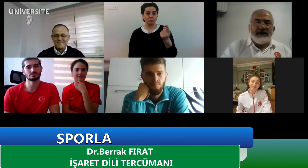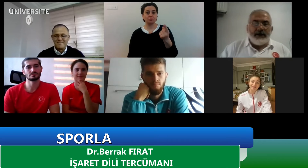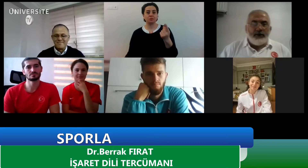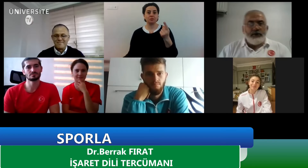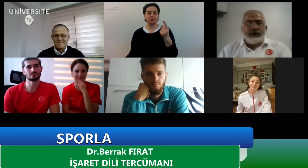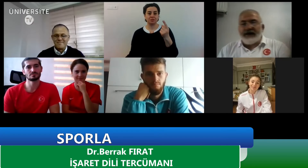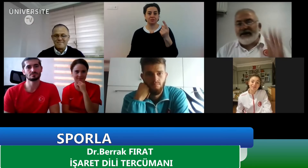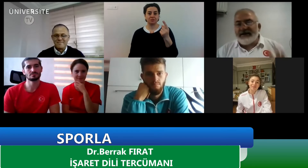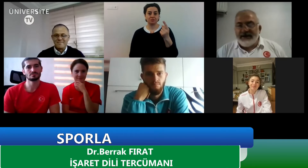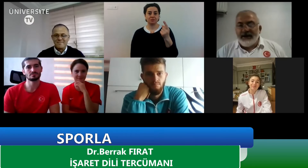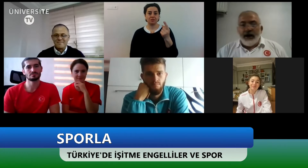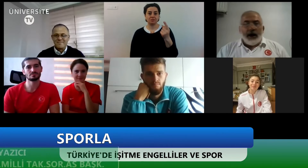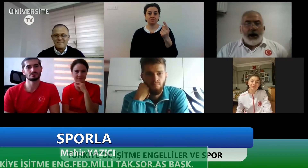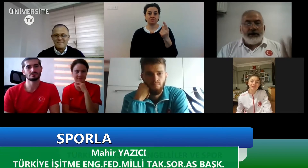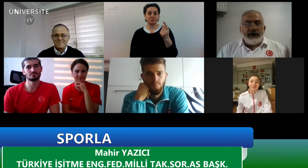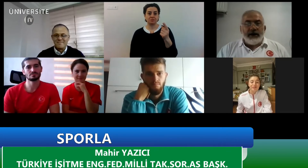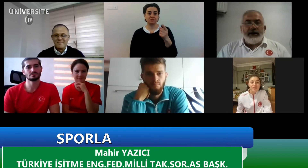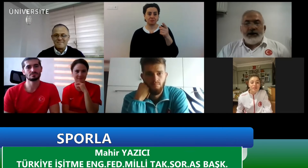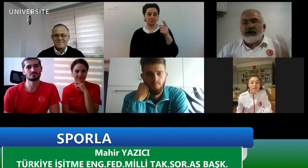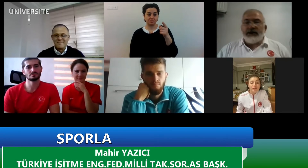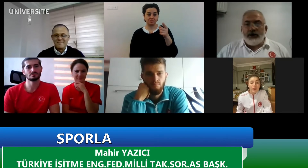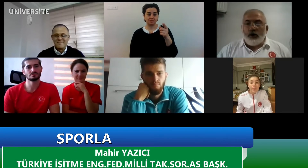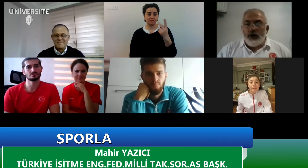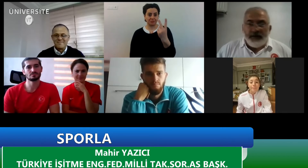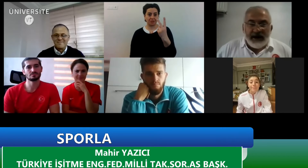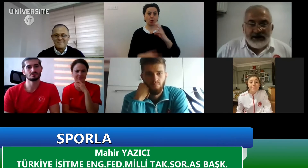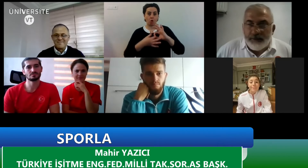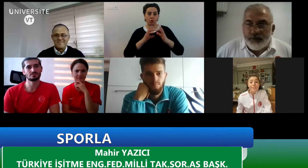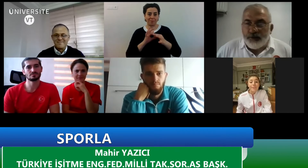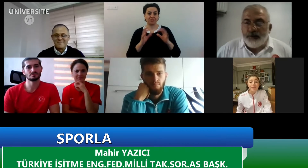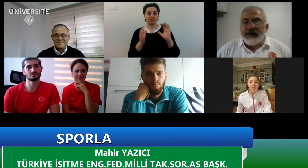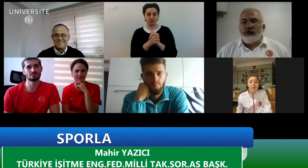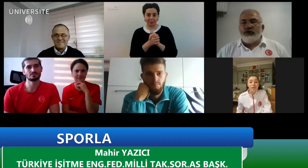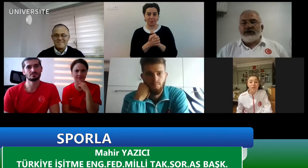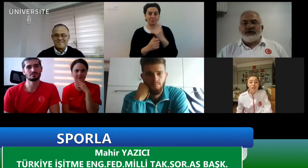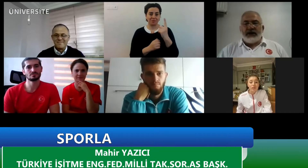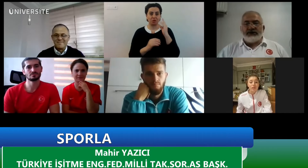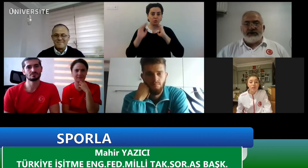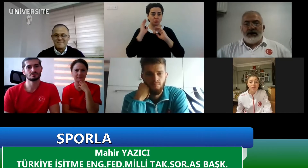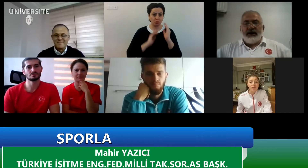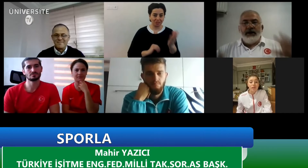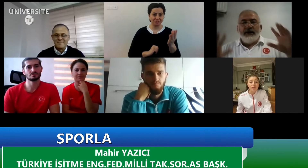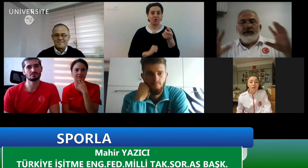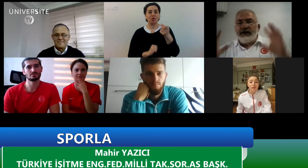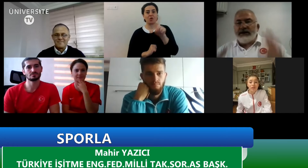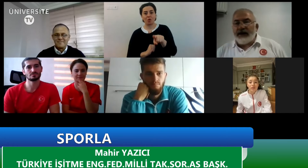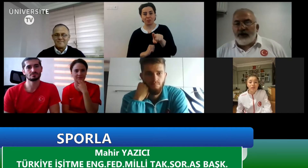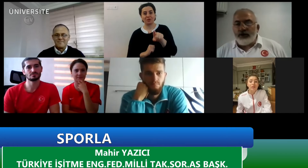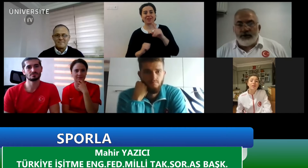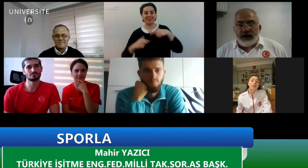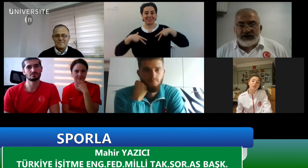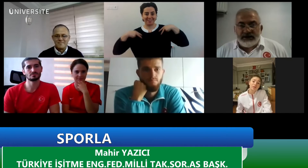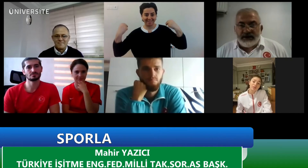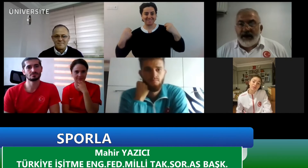geldiğimiz zaman öbür taraf zaten ayrı. Yani iki tane olimpiyat şampiyonu, biri güreş branşında, biri